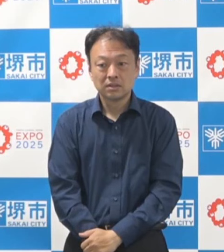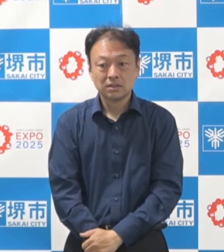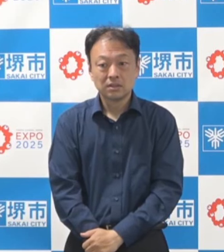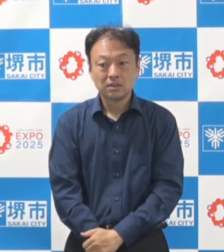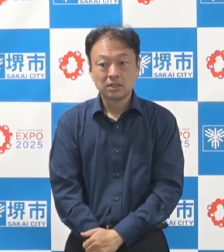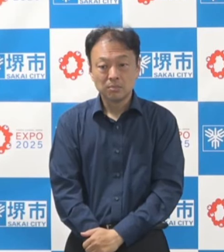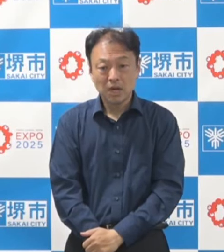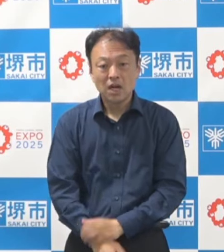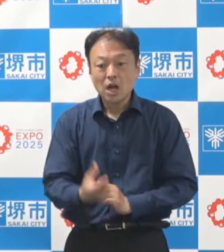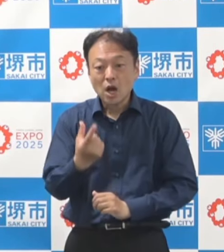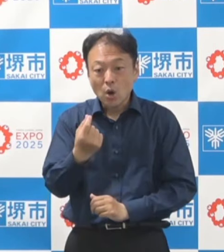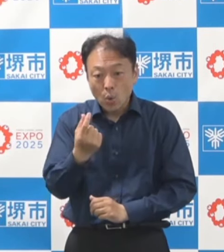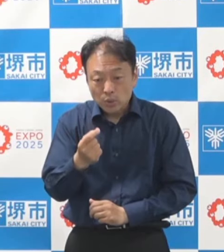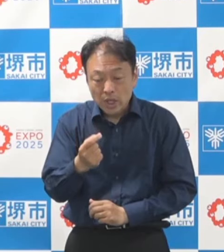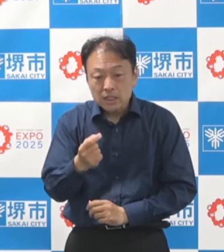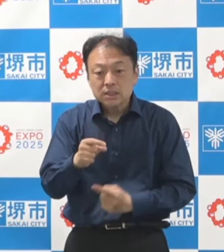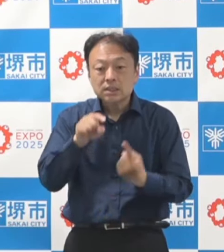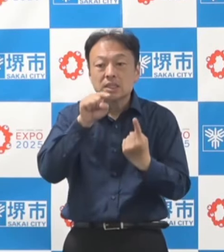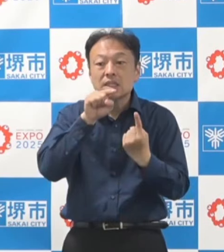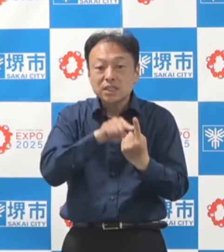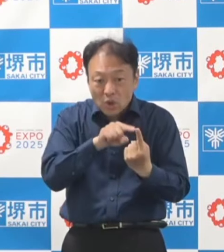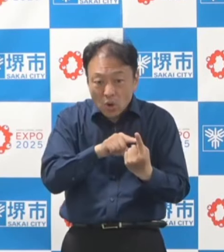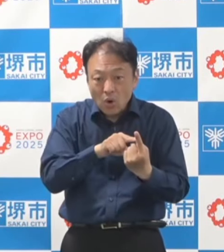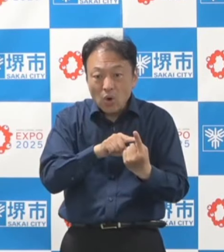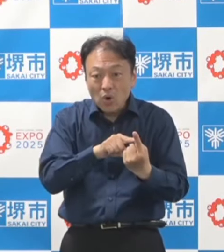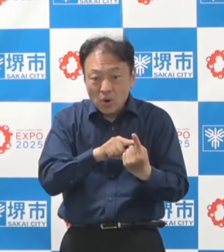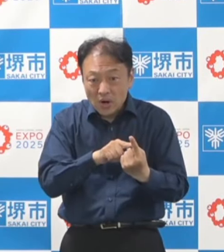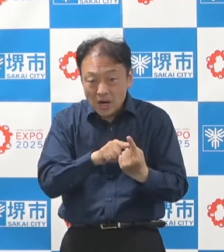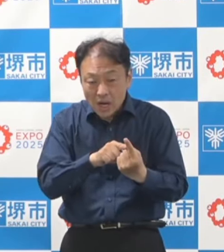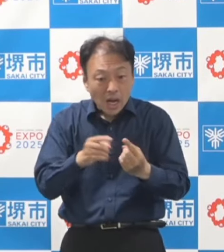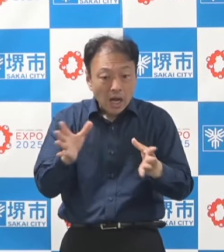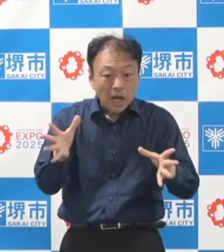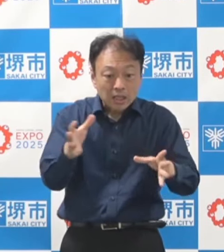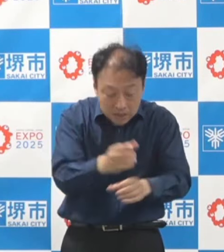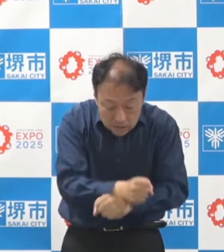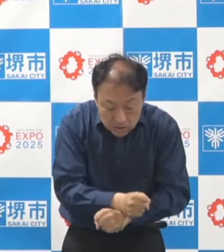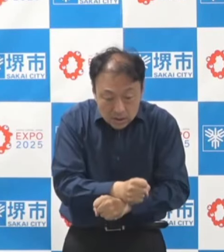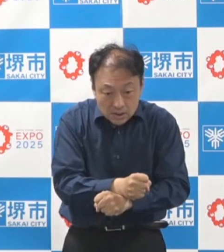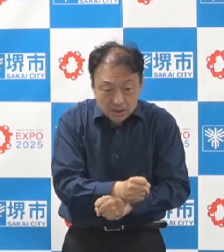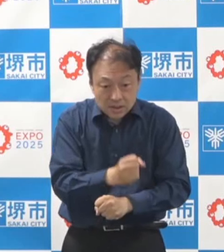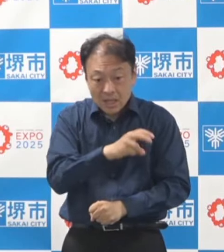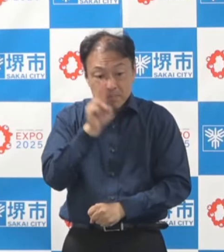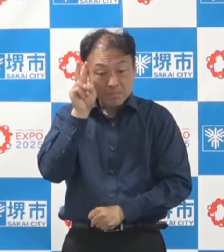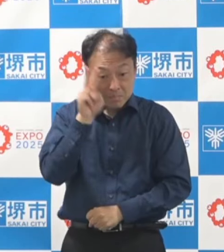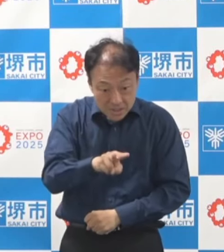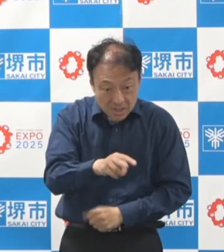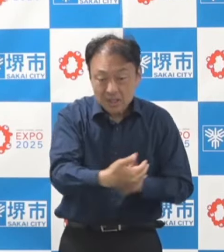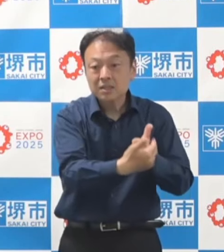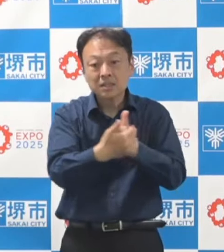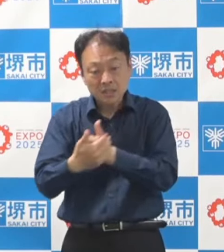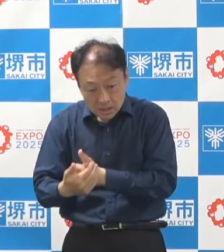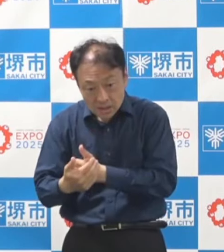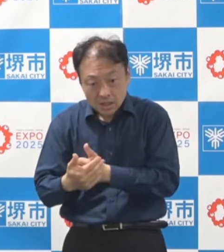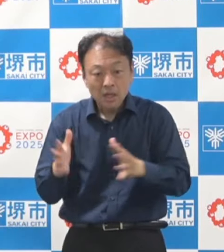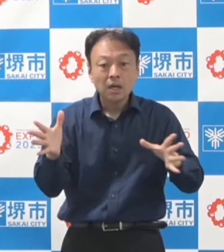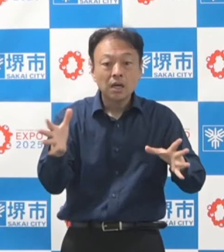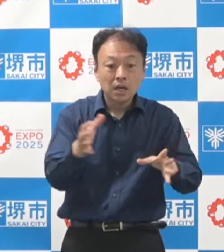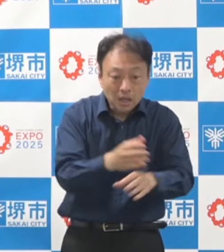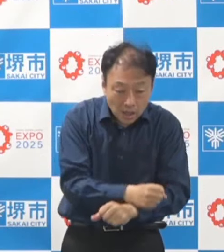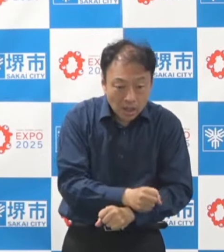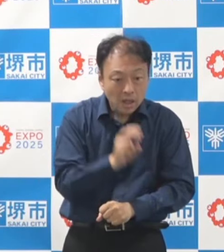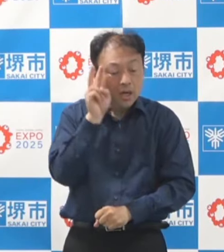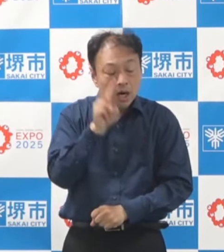ですね、何回も行方不明になって保護されてというような形で連絡も入っておりますんで、そういった形で課題になっている